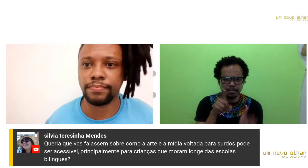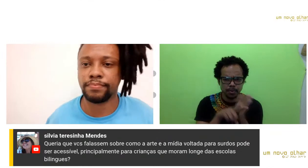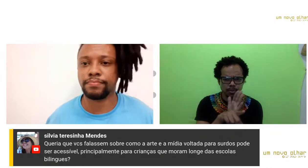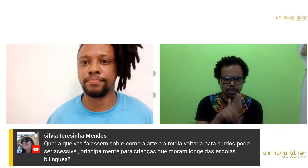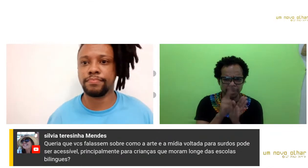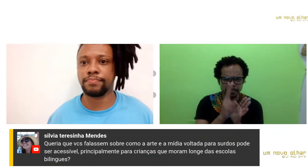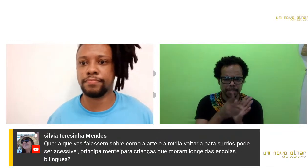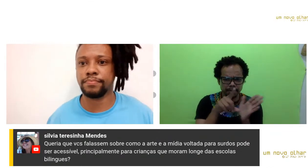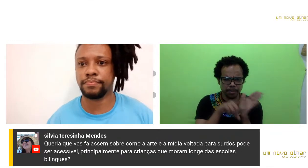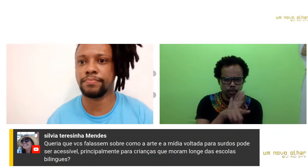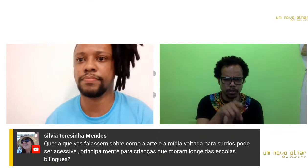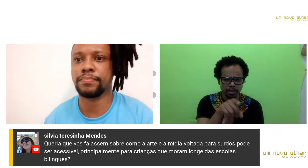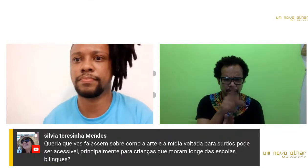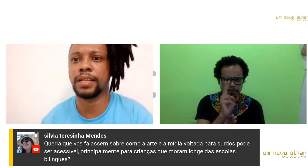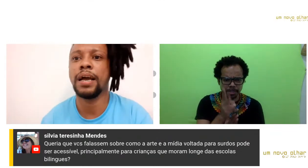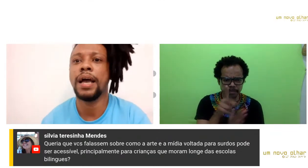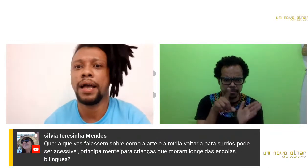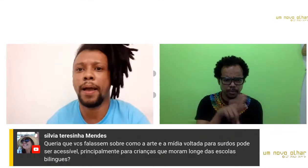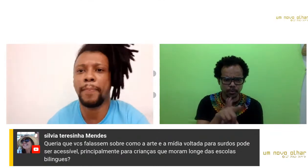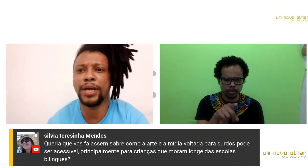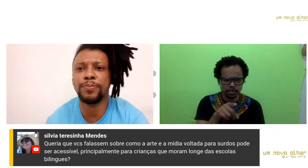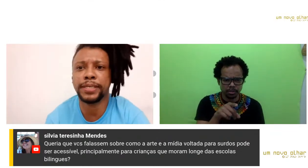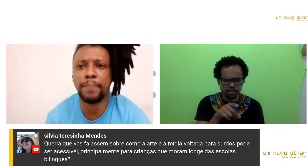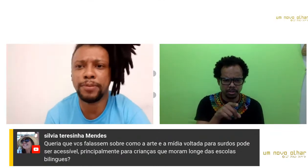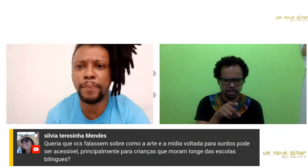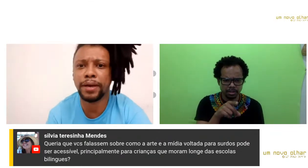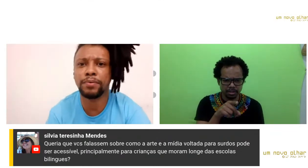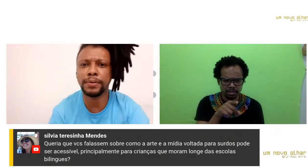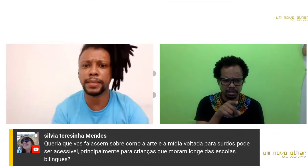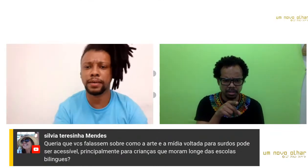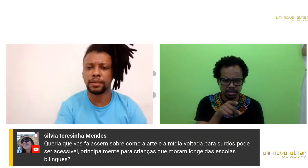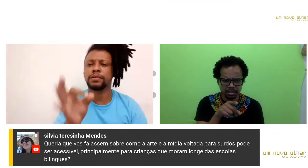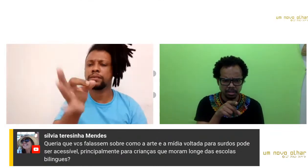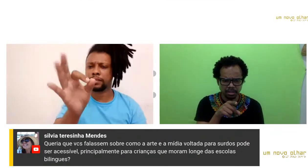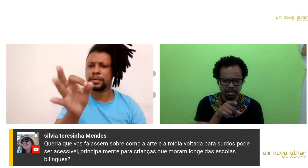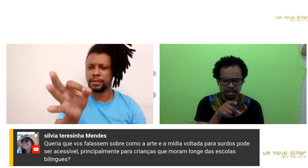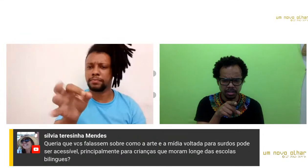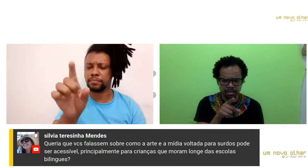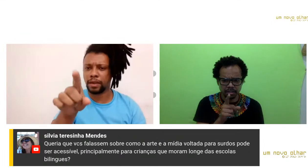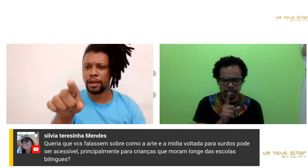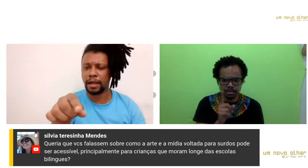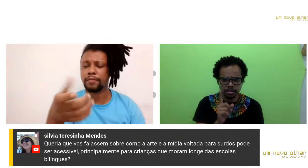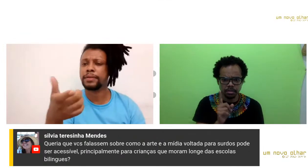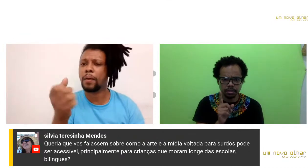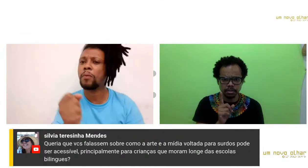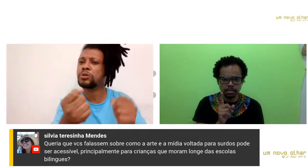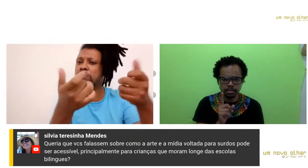E aí e para responder a mesma pergunta